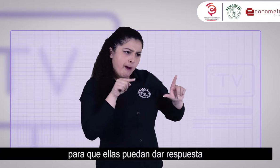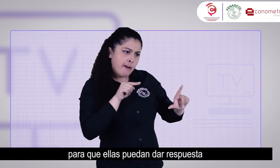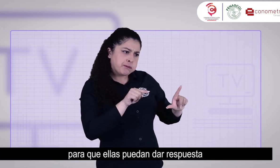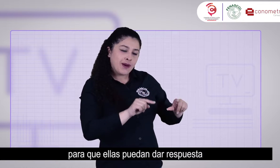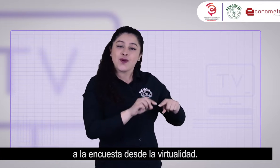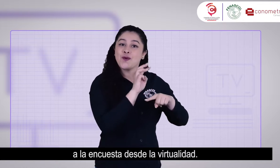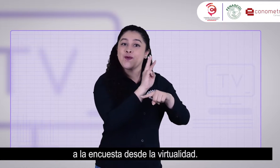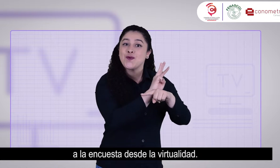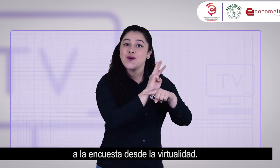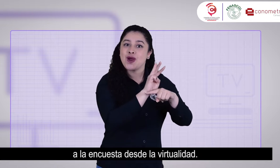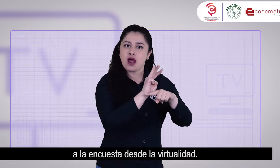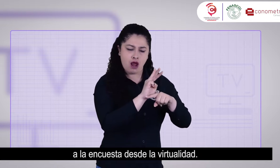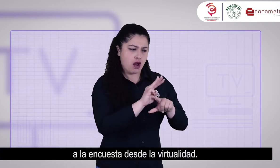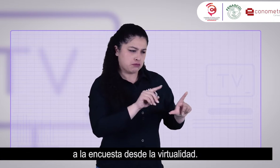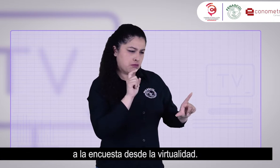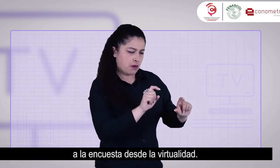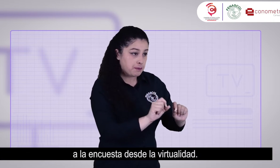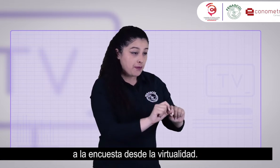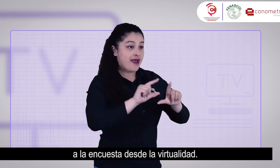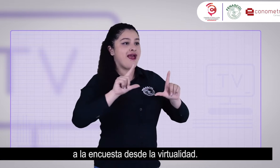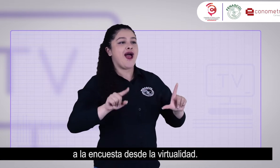a la encuesta desde la virtualidad.